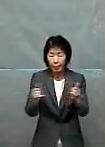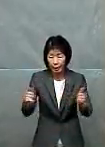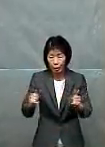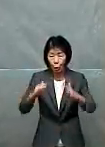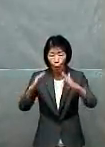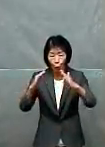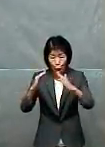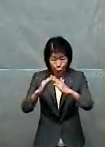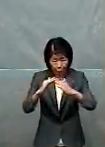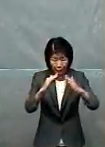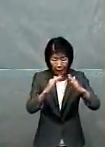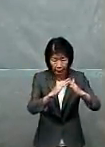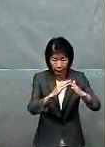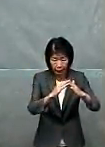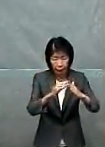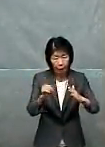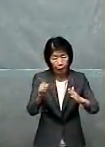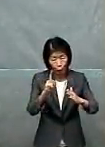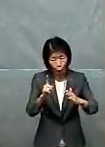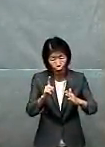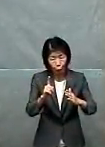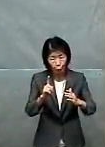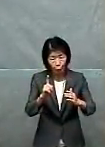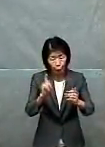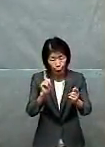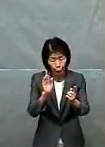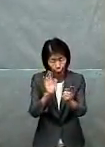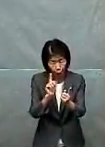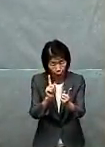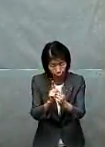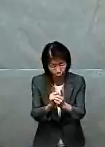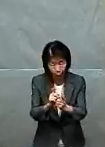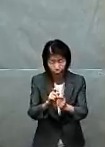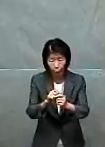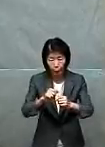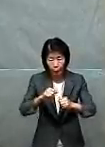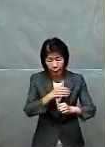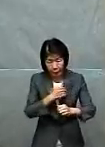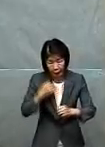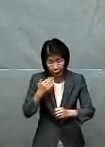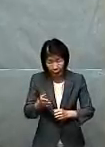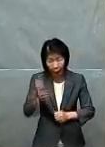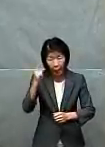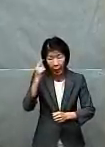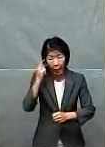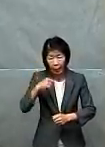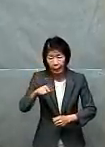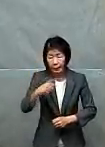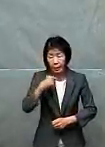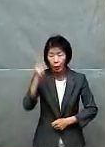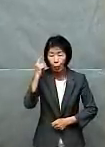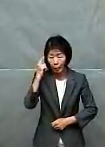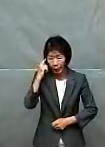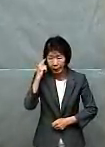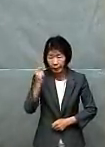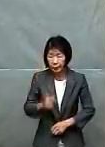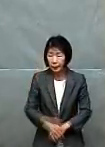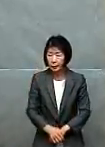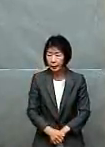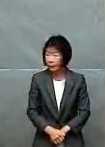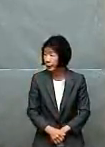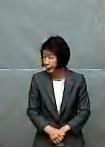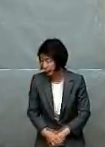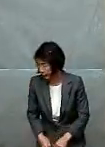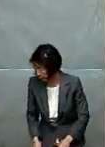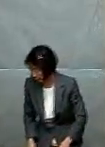ということについてもですね、どういうことをしていけるのか考えてまいりたいと思います。はい、 ありがとうございます。 はいは